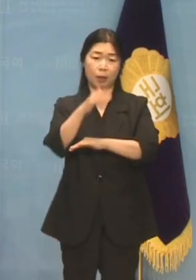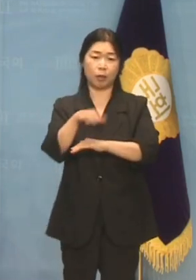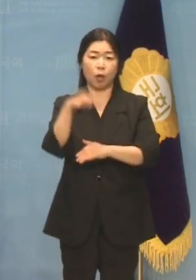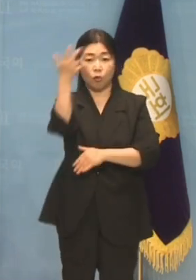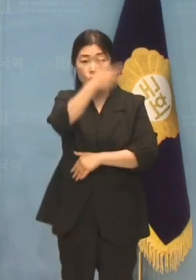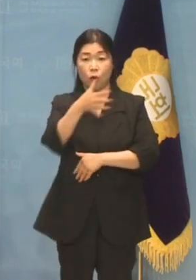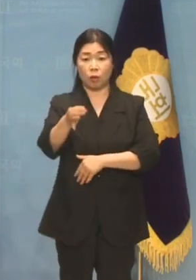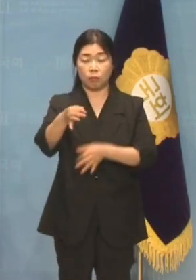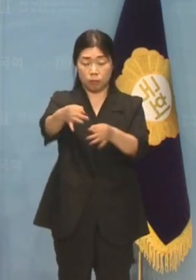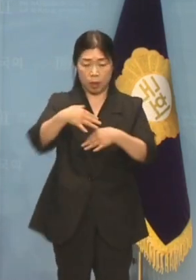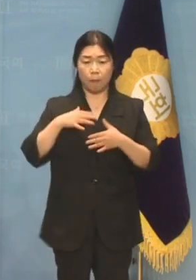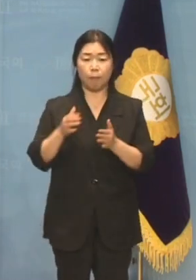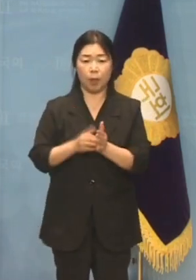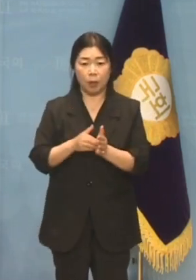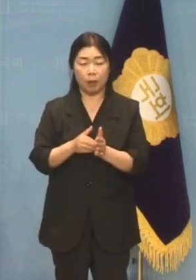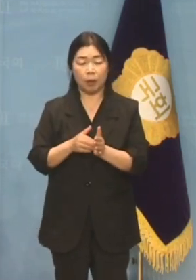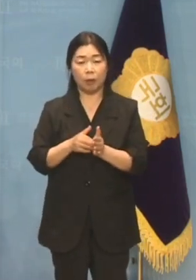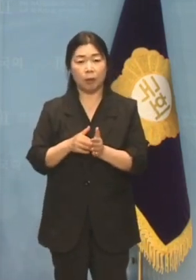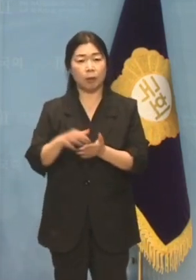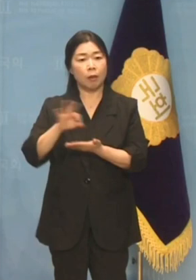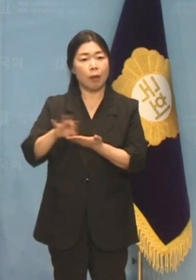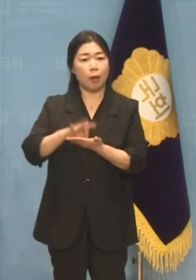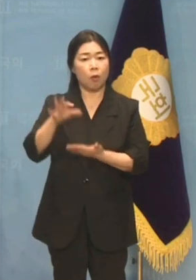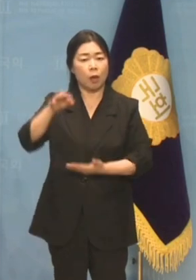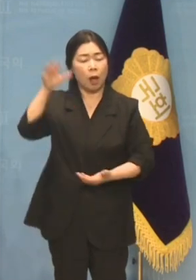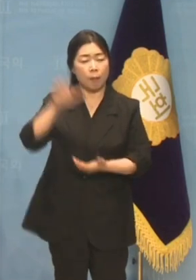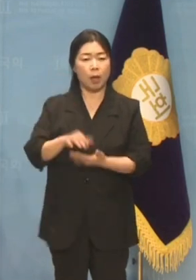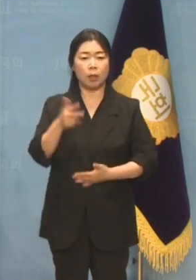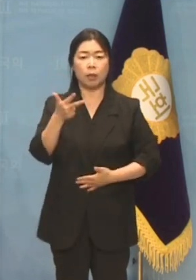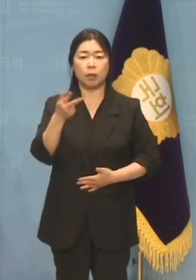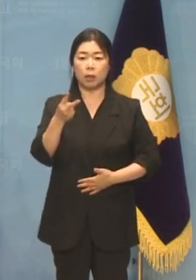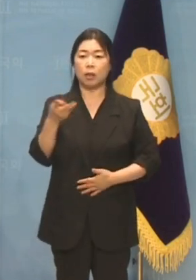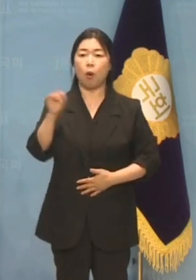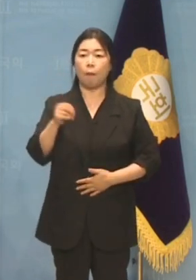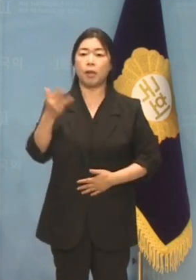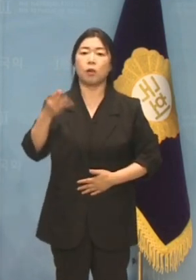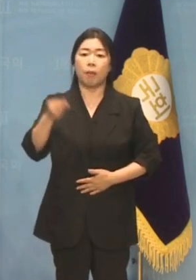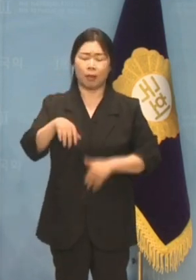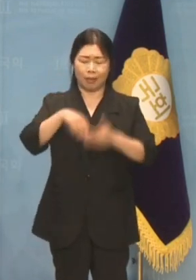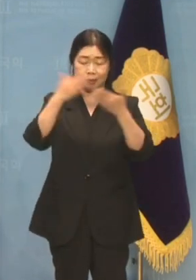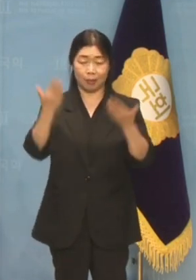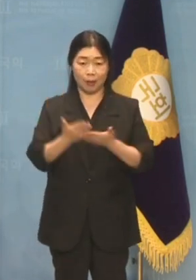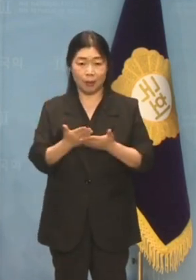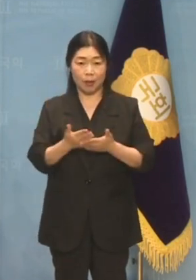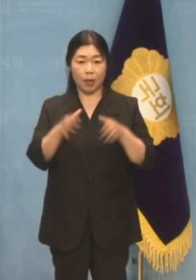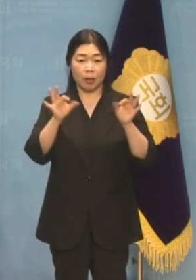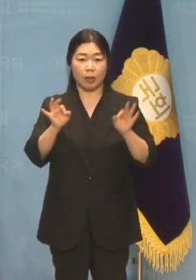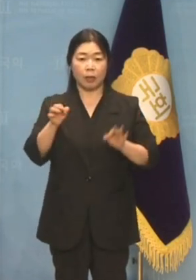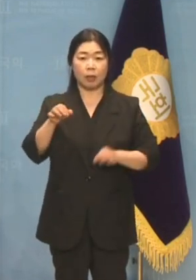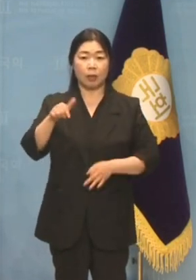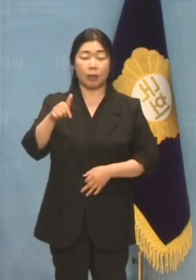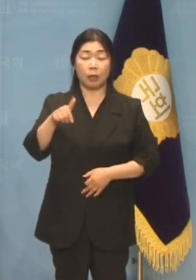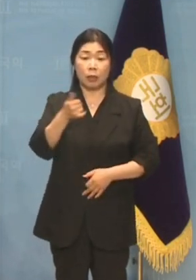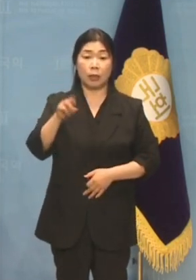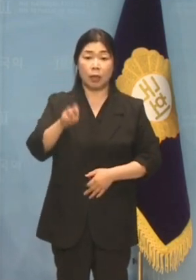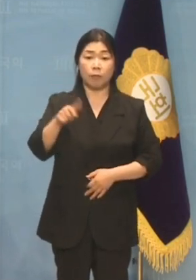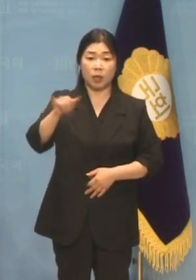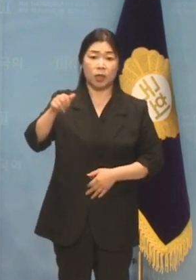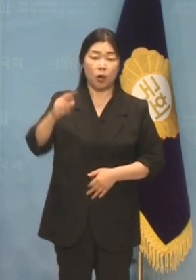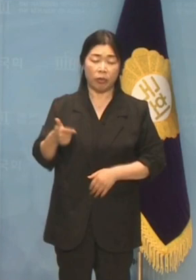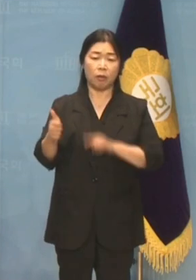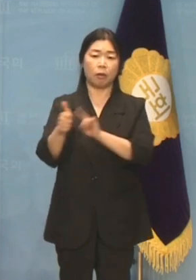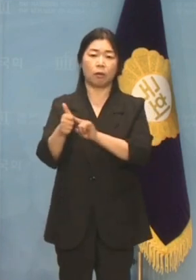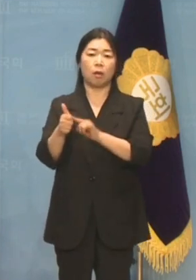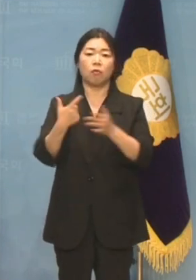책임자가 아닌 친인척을 통해 받거나 사용한 후원금 2억 8천만 원이 모두 김기현 의원을 위해 쓰여졌지만